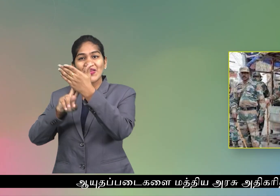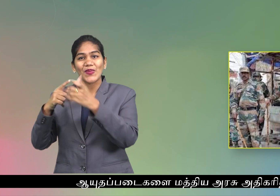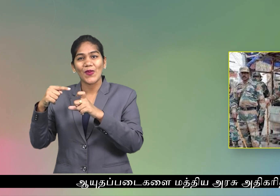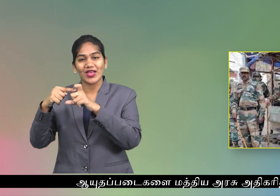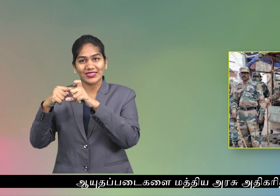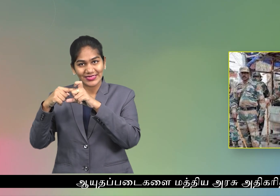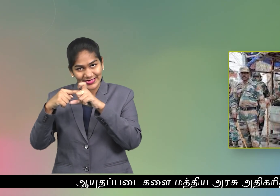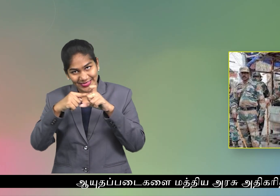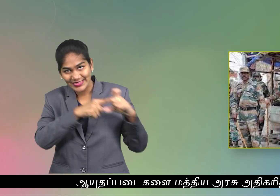அதிகரித்தது.